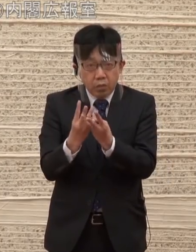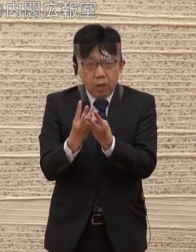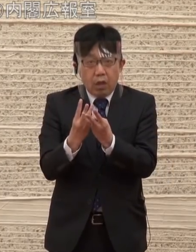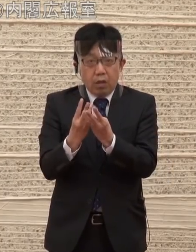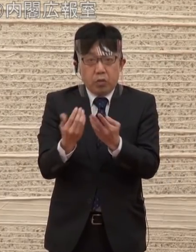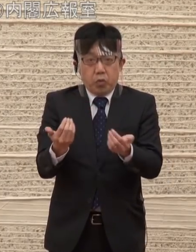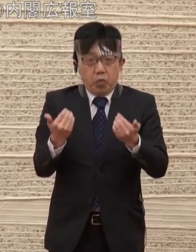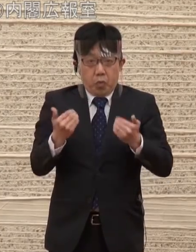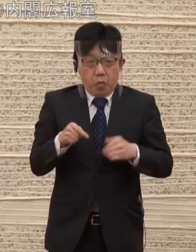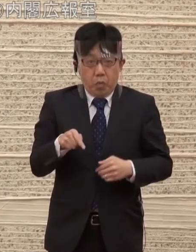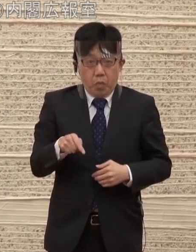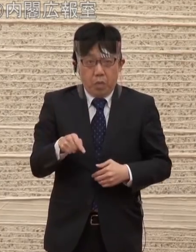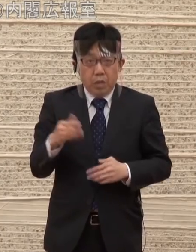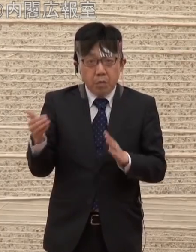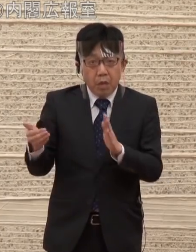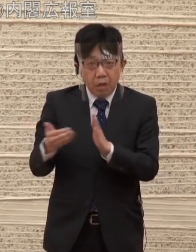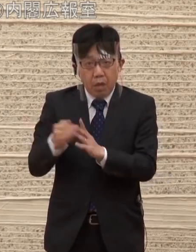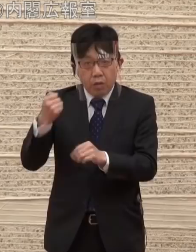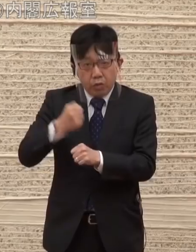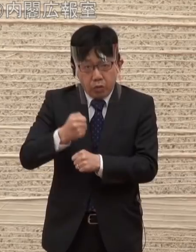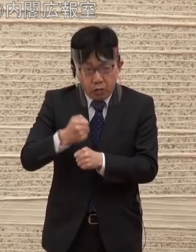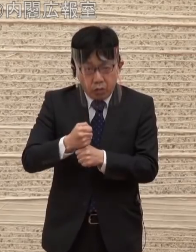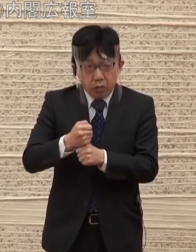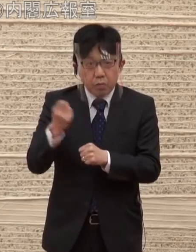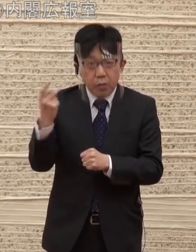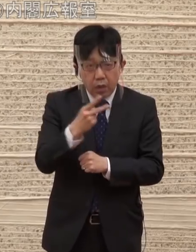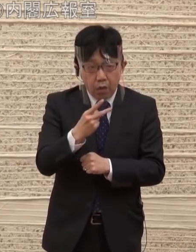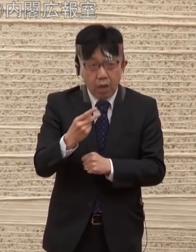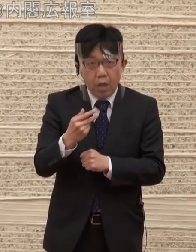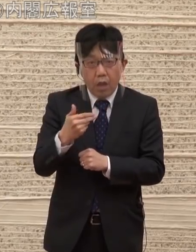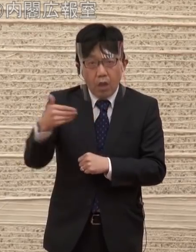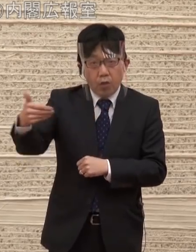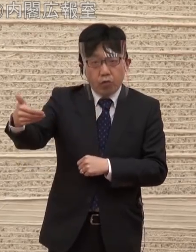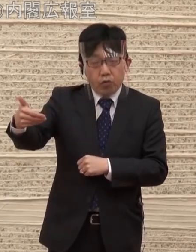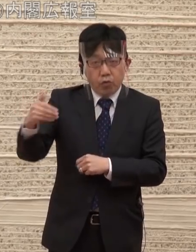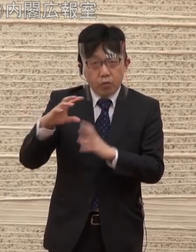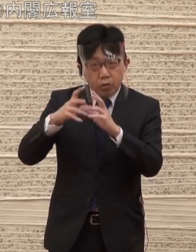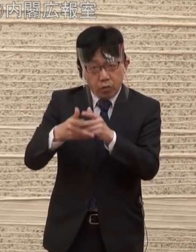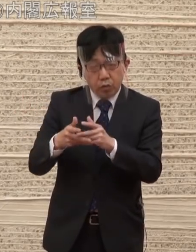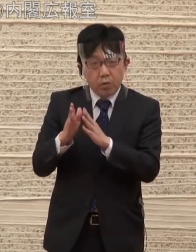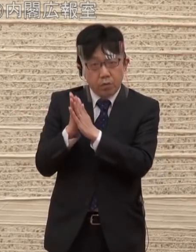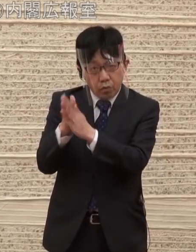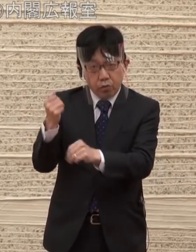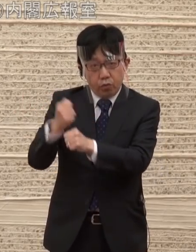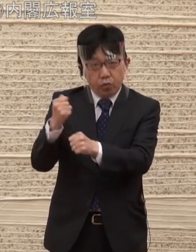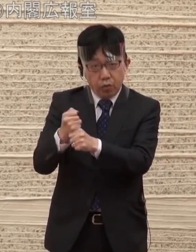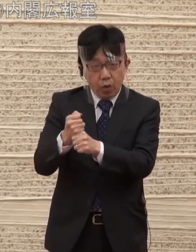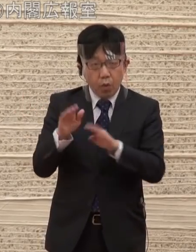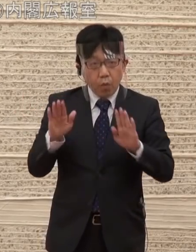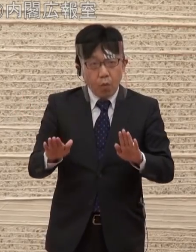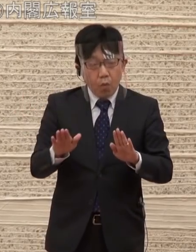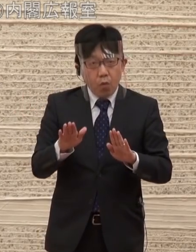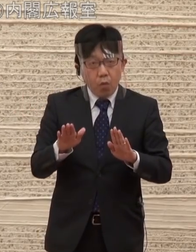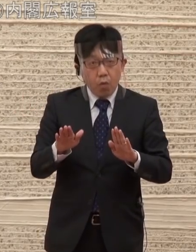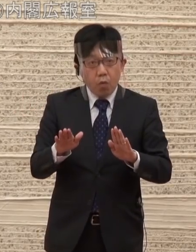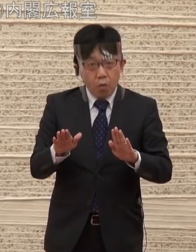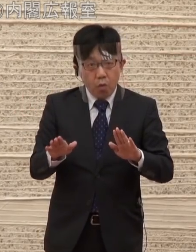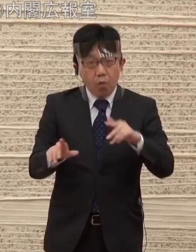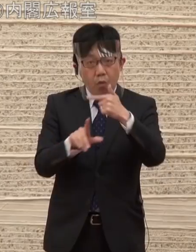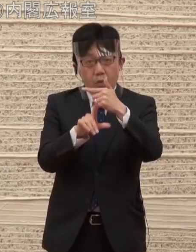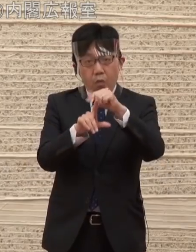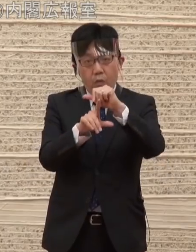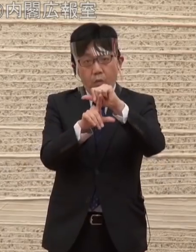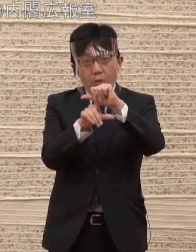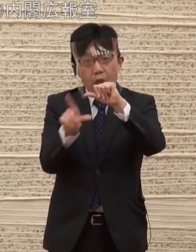増産に加えて輸入増加にも取り組み今月は8億前を超える焼酎を確保